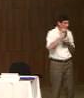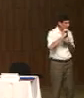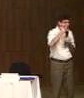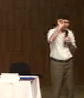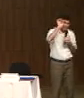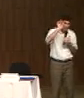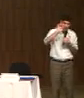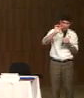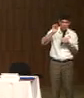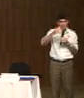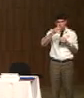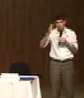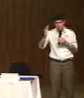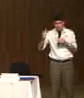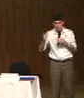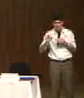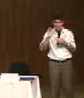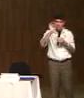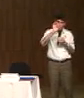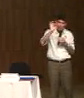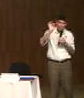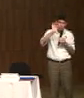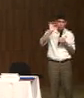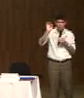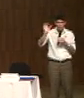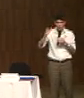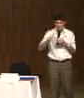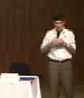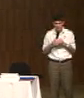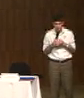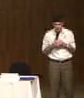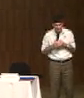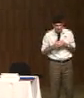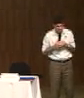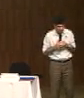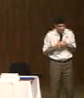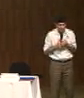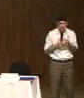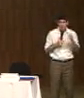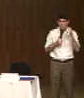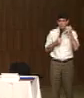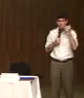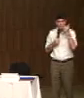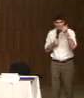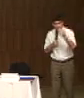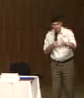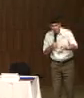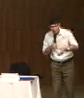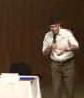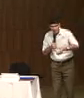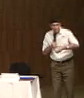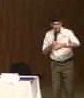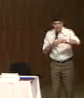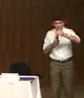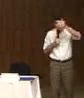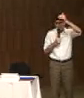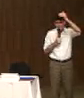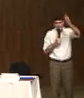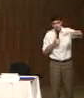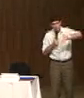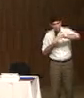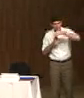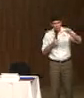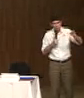vocês quiserem, entrem lá no SIGA, todos os servidores têm acesso, e olhem quanto tempo o processo ficou parado na CPPD. Não sei se a CPPD não